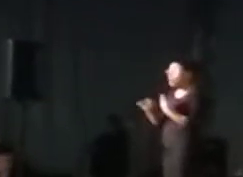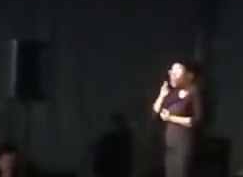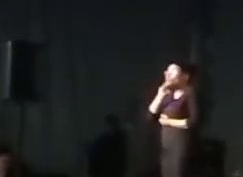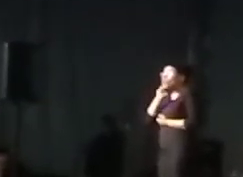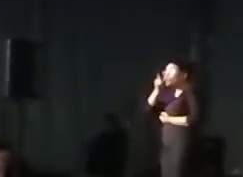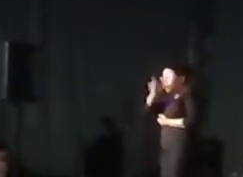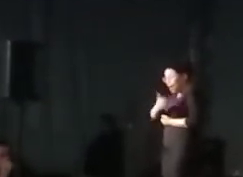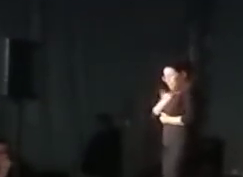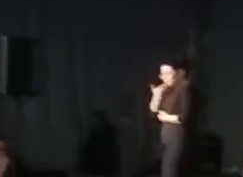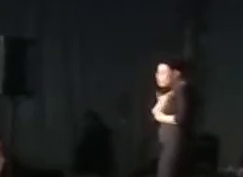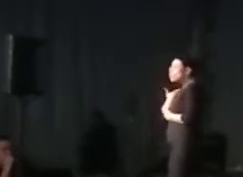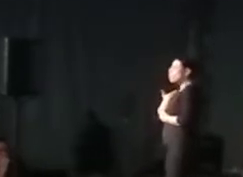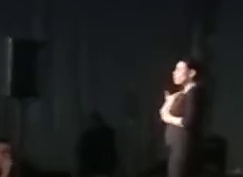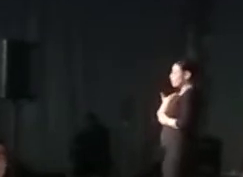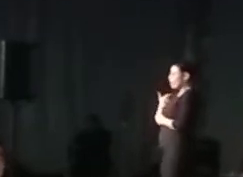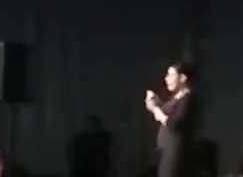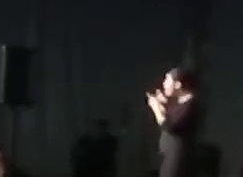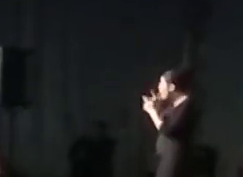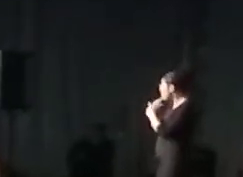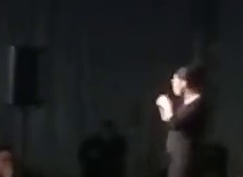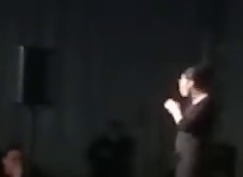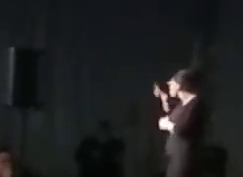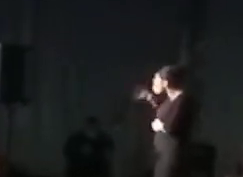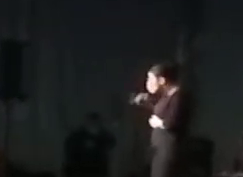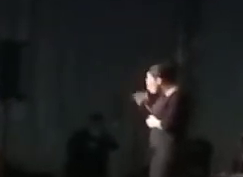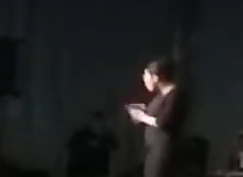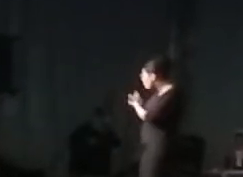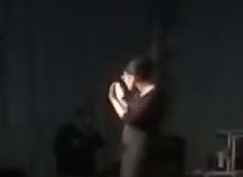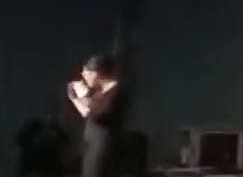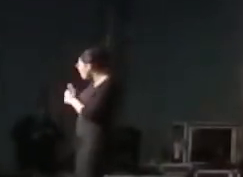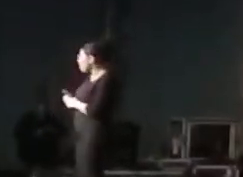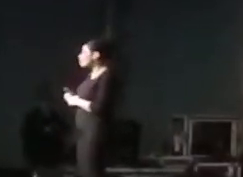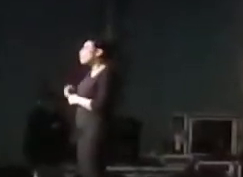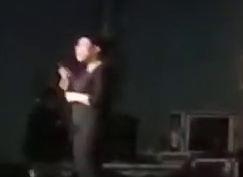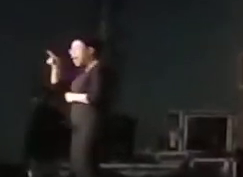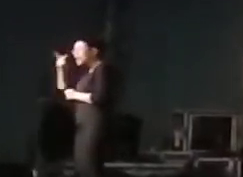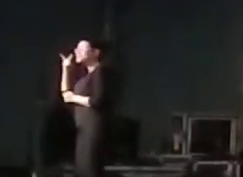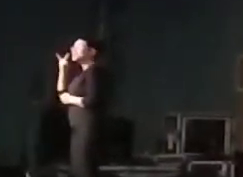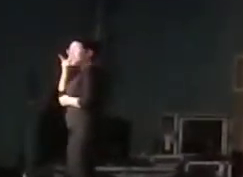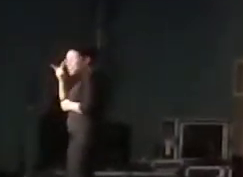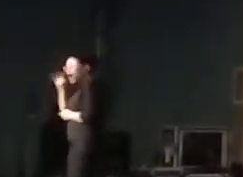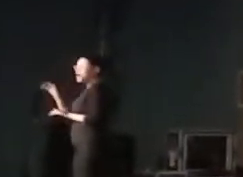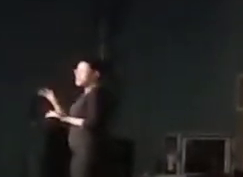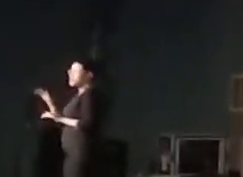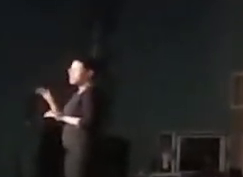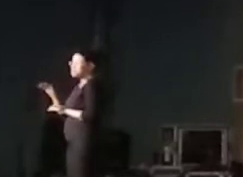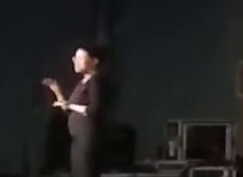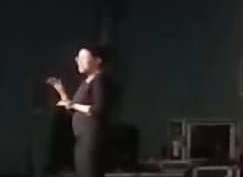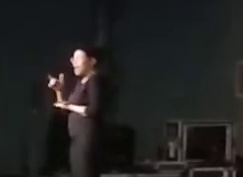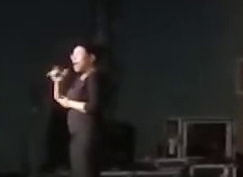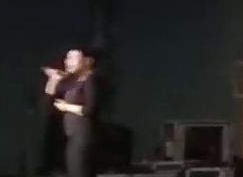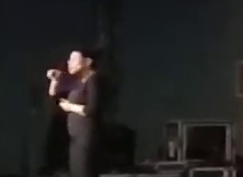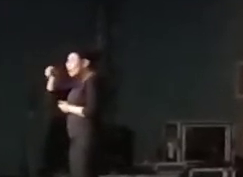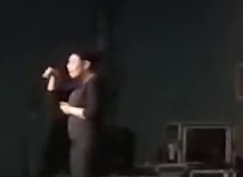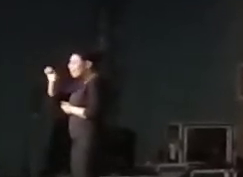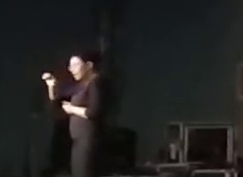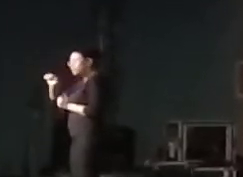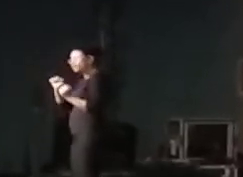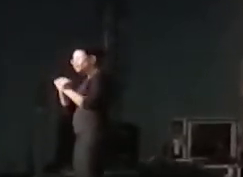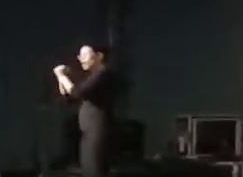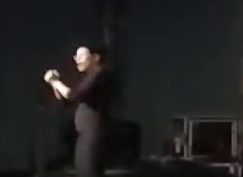teria deixado nunca. Eu falei, então, ainda bem que eu pedi em São Paulo, né? Ainda bem que era gênio. Aí ela me indicou uns